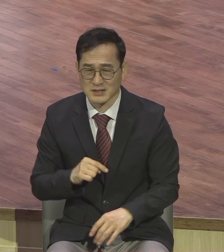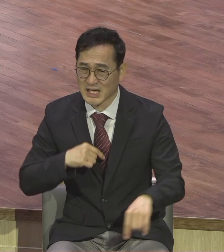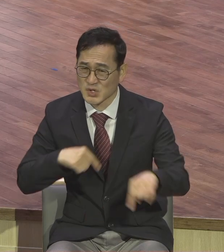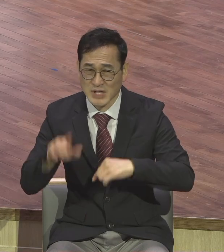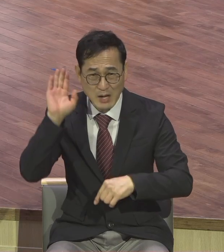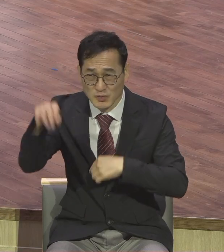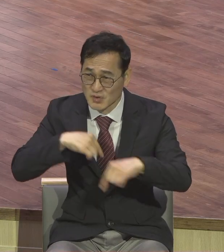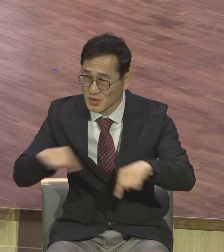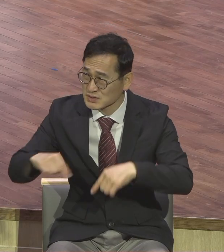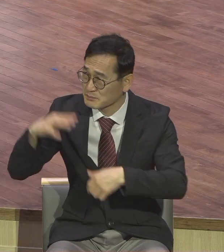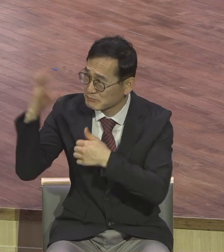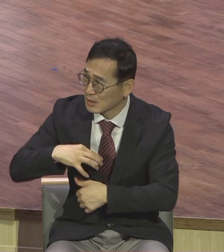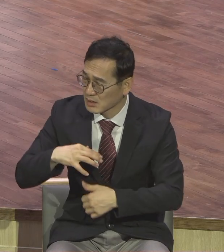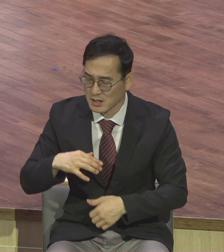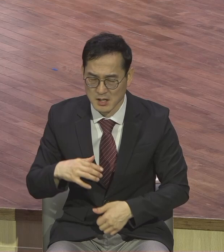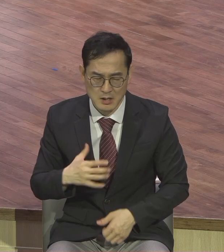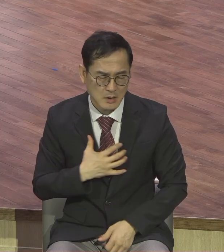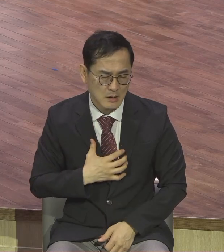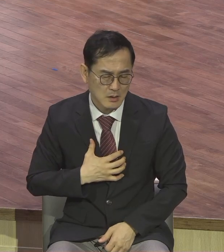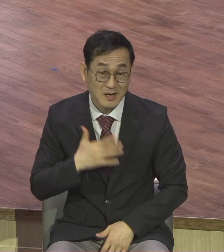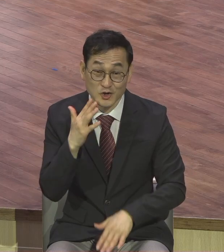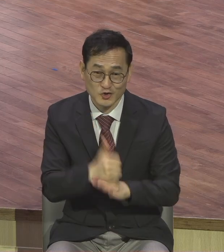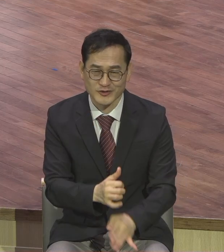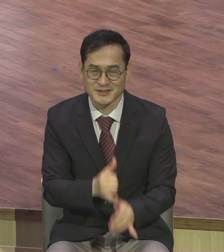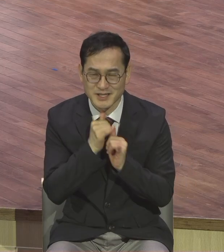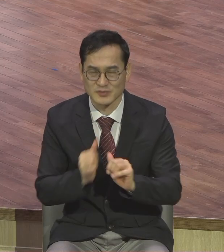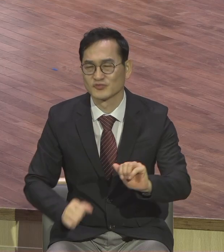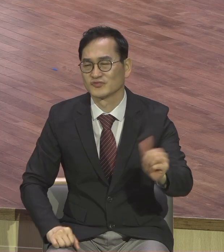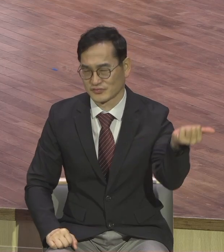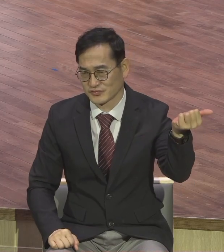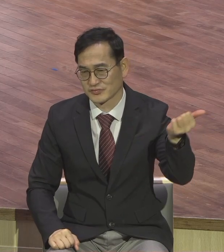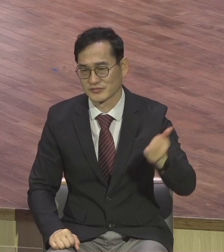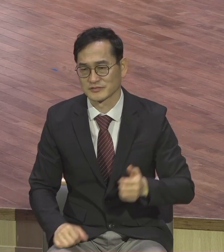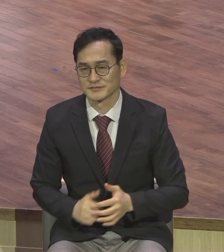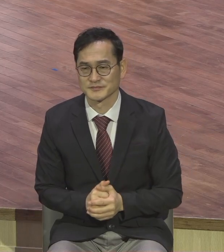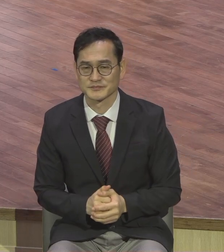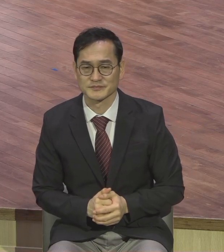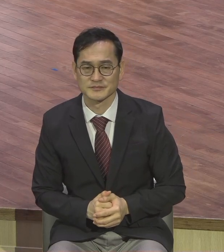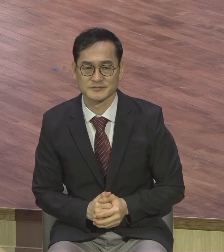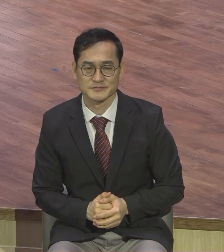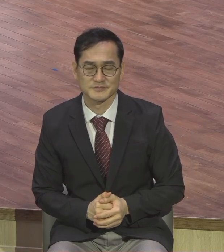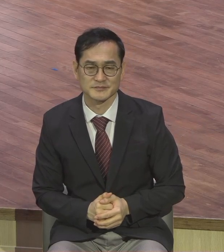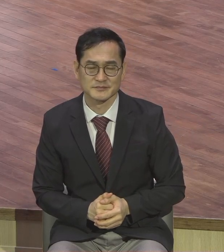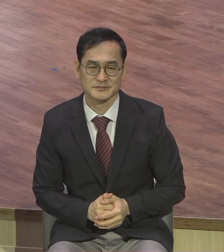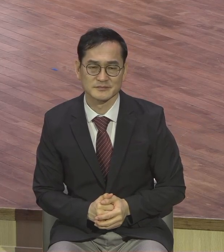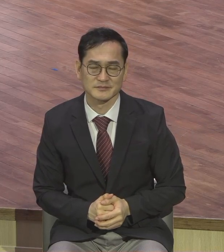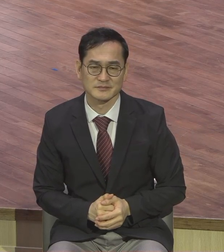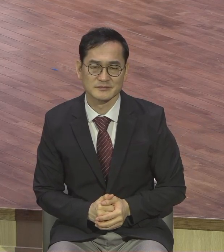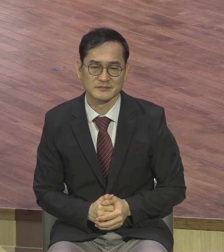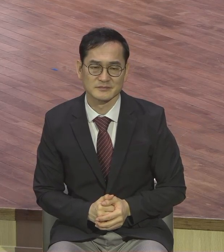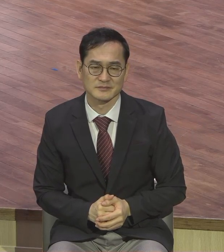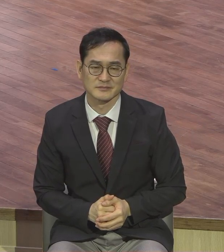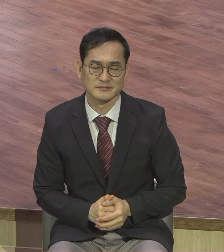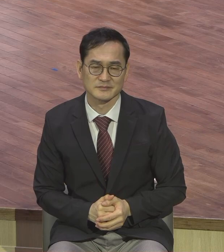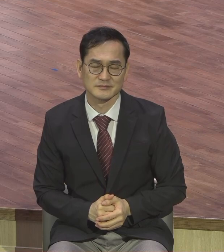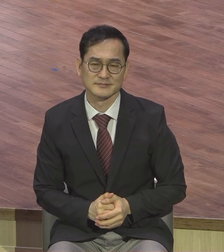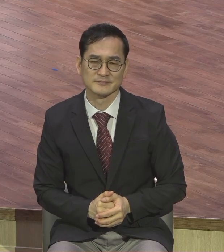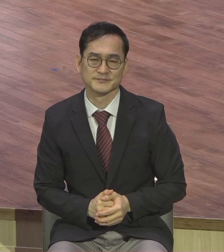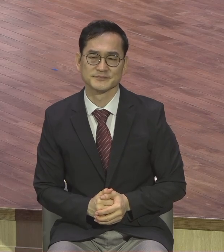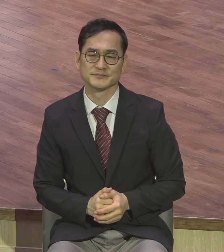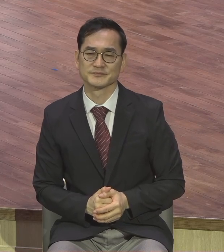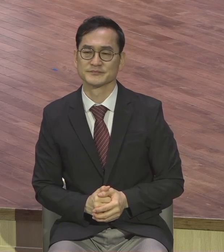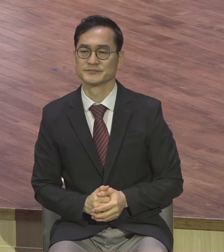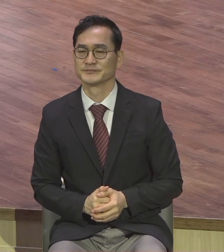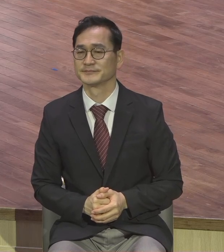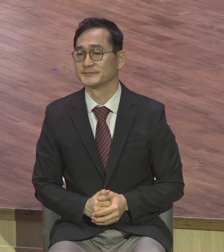최악수 중에 악수를 이 빌라도는 그렇게 둔 것입니다. 그 정도가 아닙니다. 지금 또